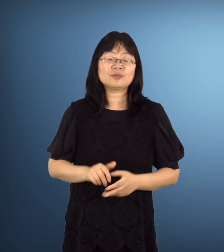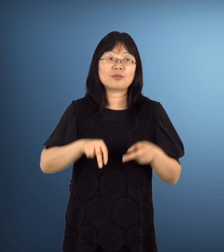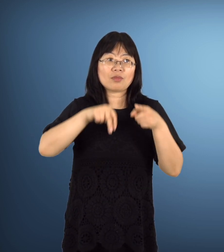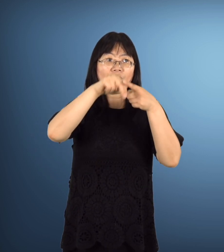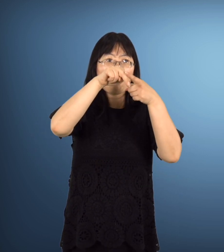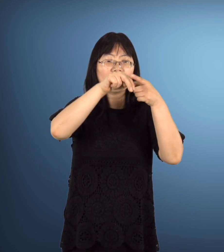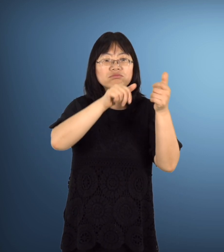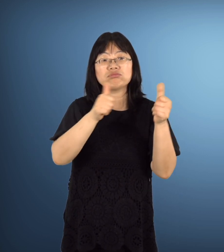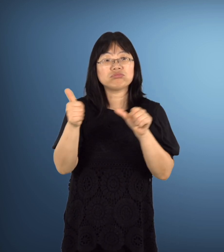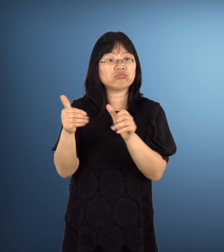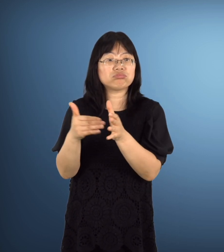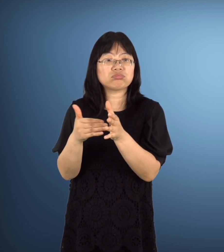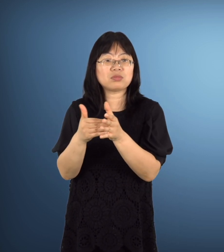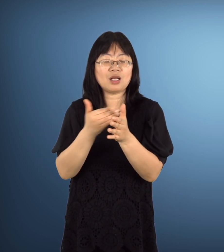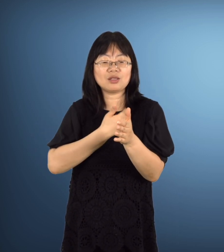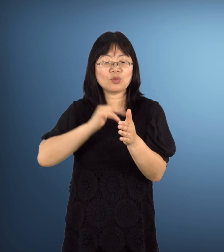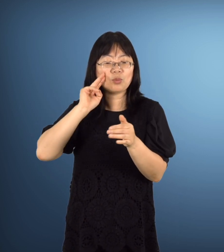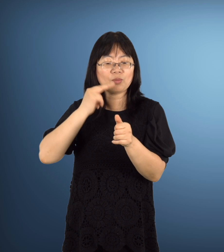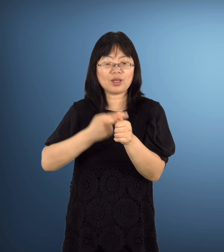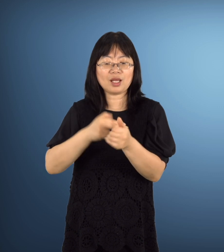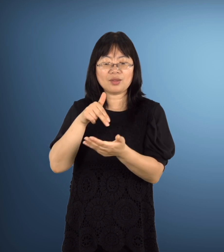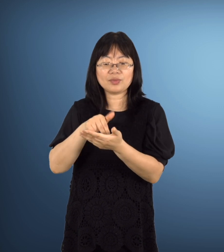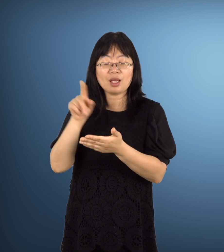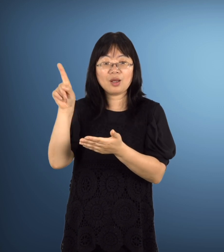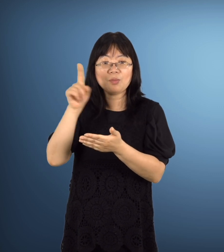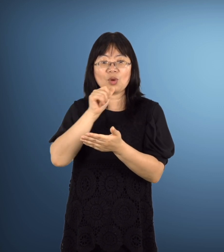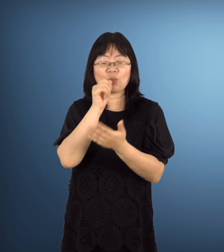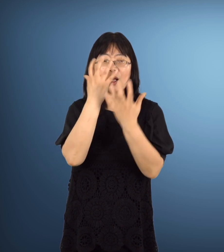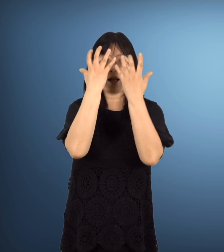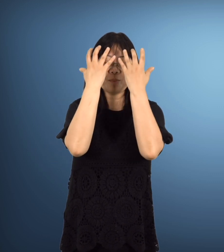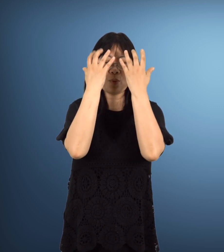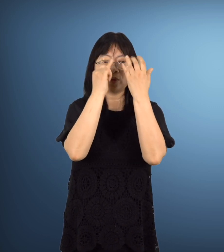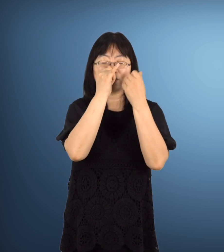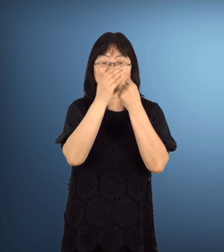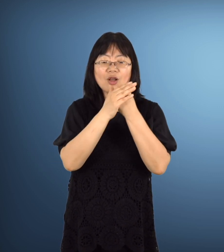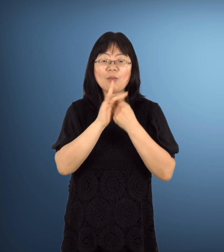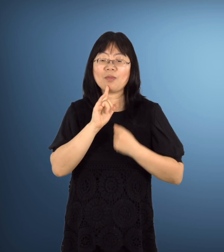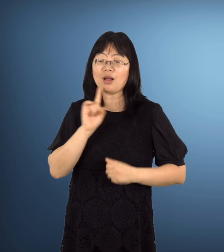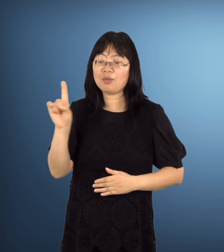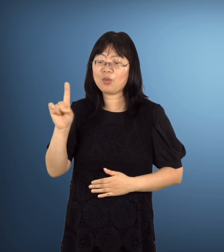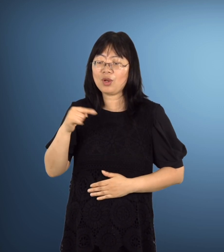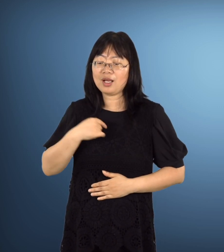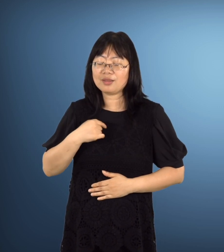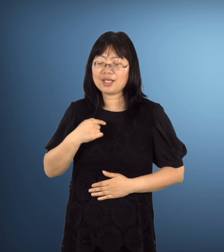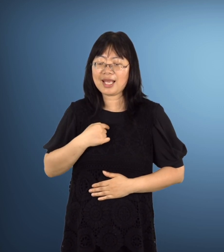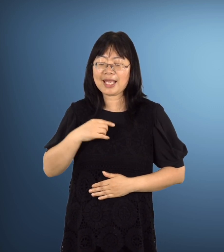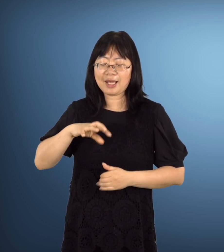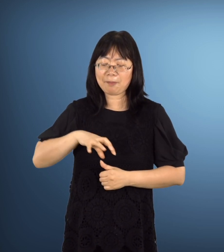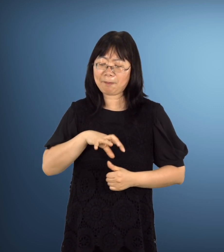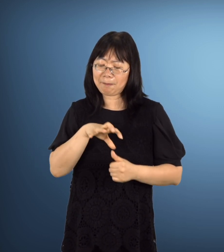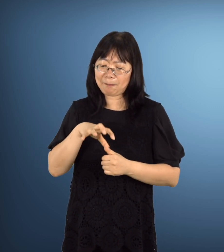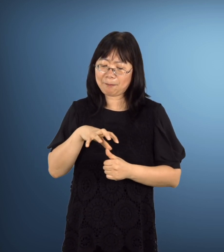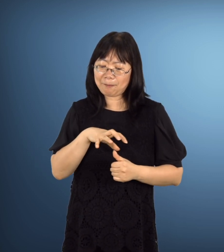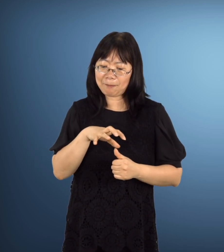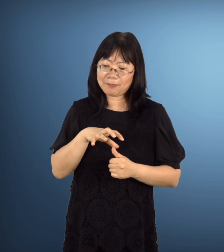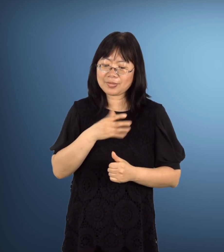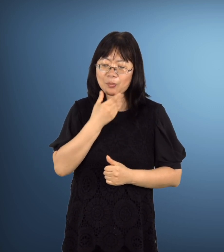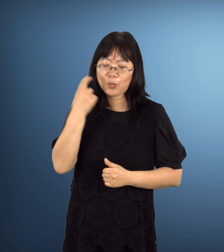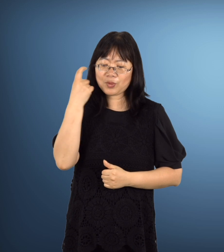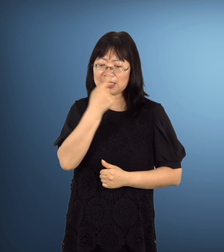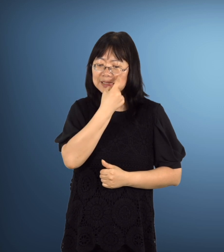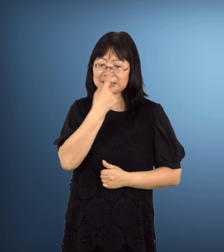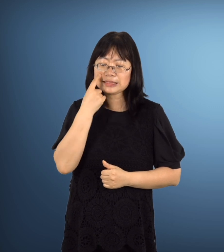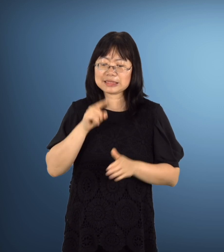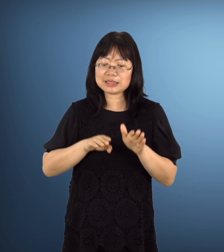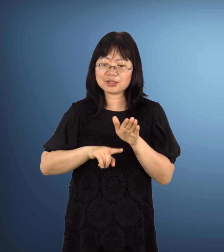죽으셨어요. 사도 바울은 감옥에 갇혀서 이런 얘기, 나의 매임이 복음의